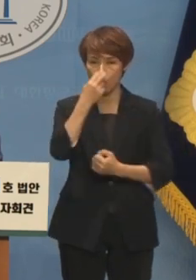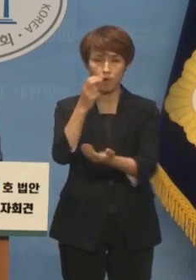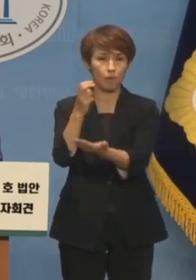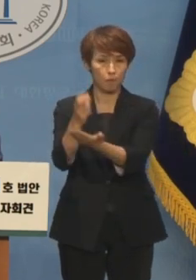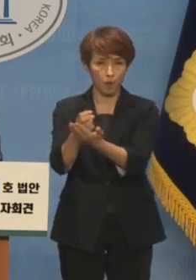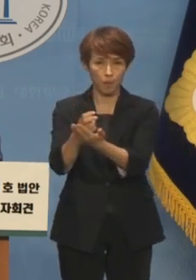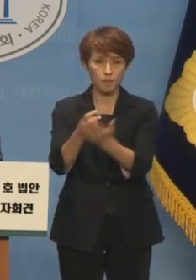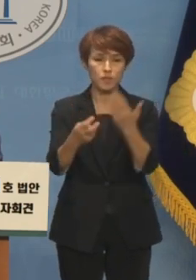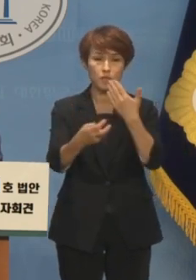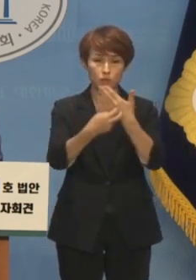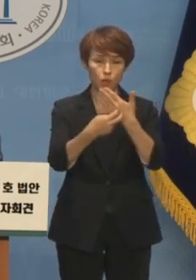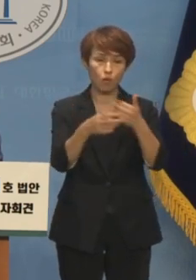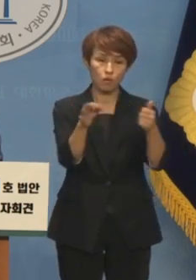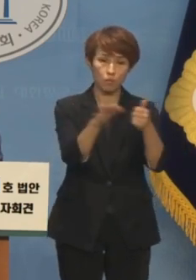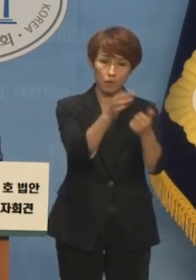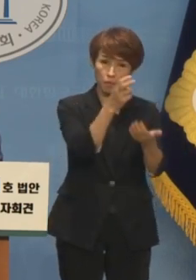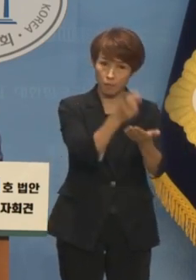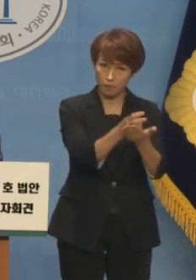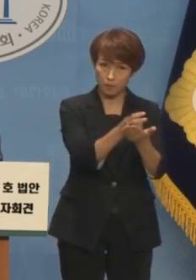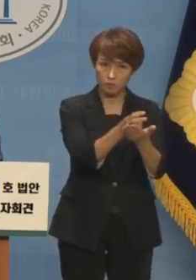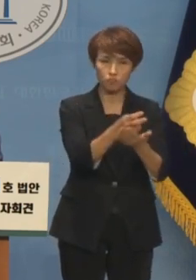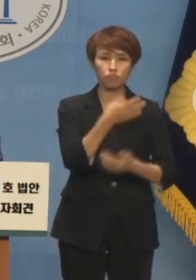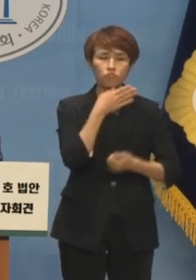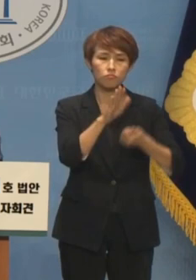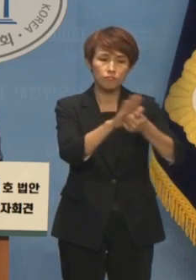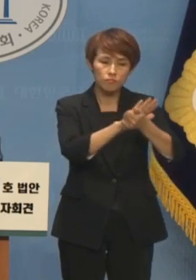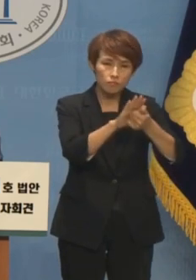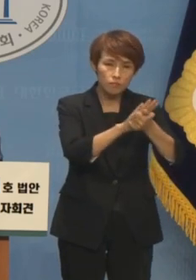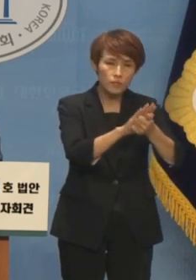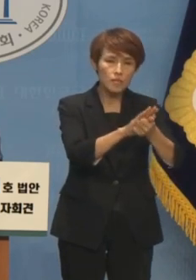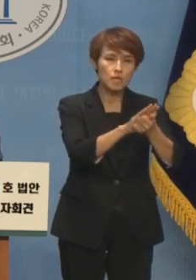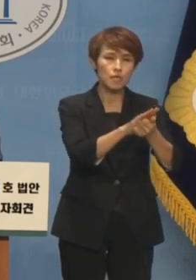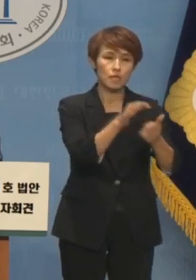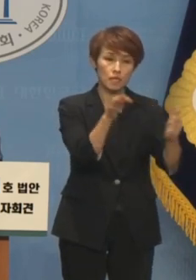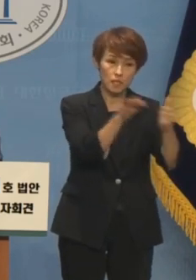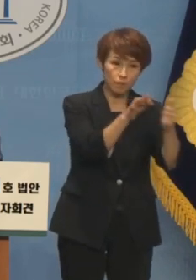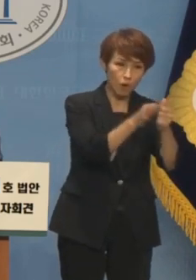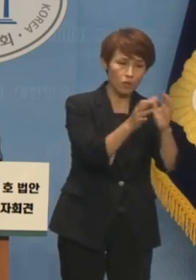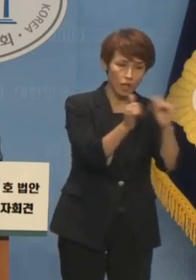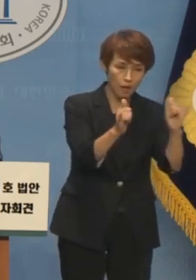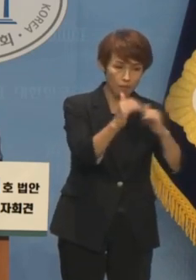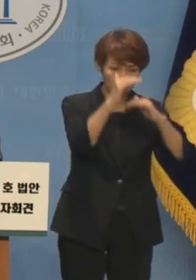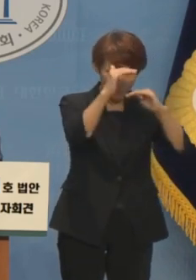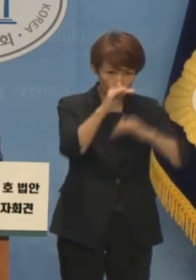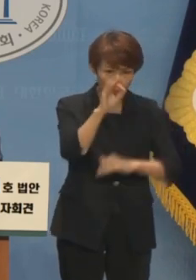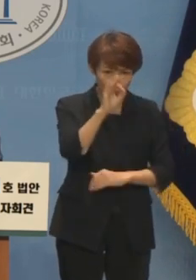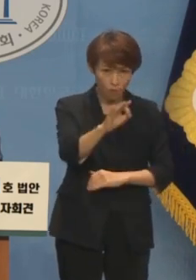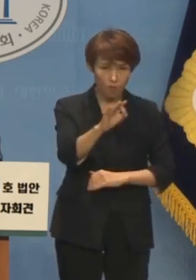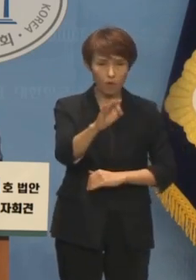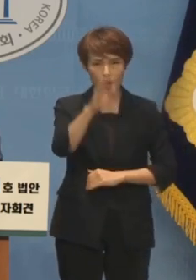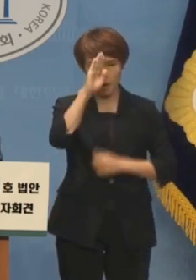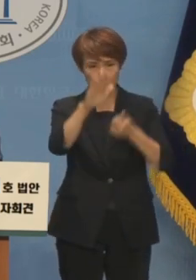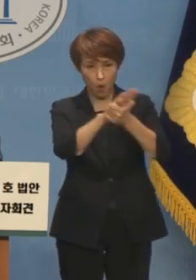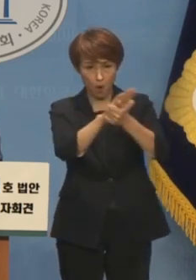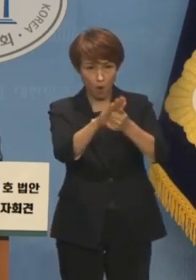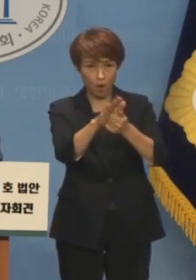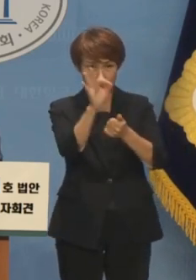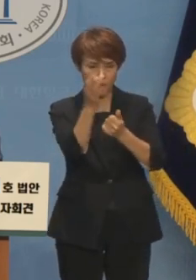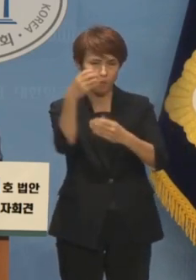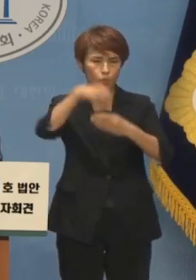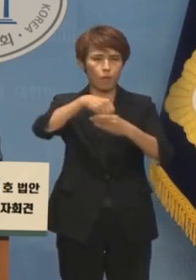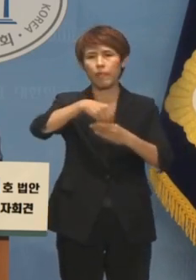국민건강보험법과 의료급여법은 요양급여와 의료급여의 대상과 내용에 간병을 포함하지 않고